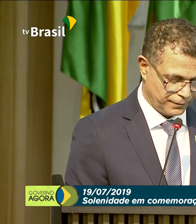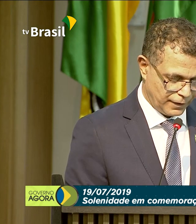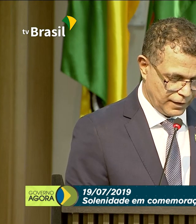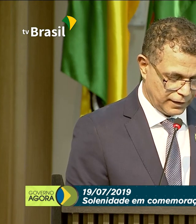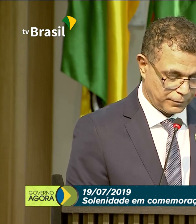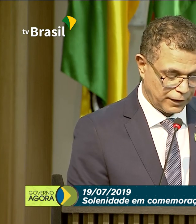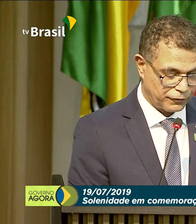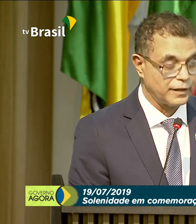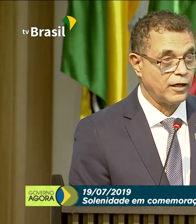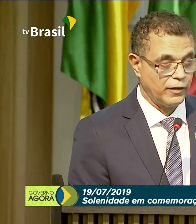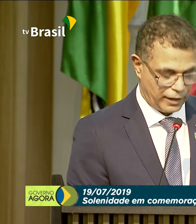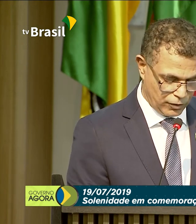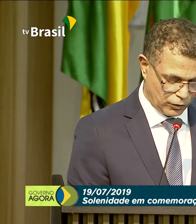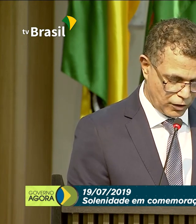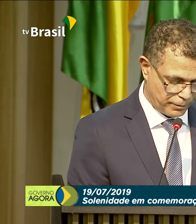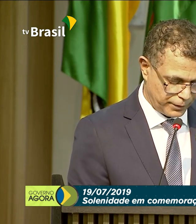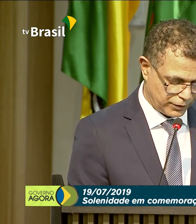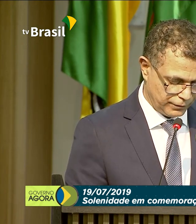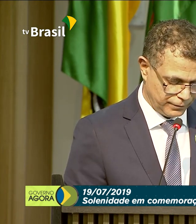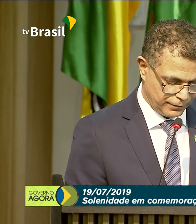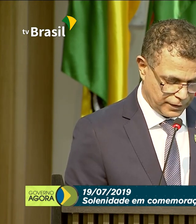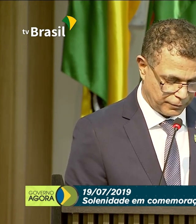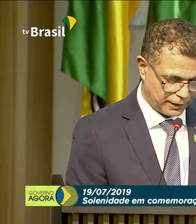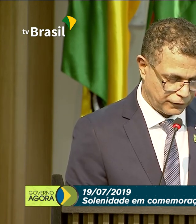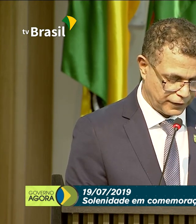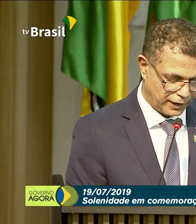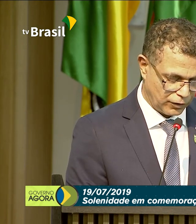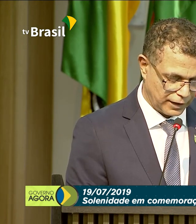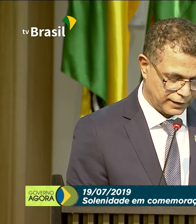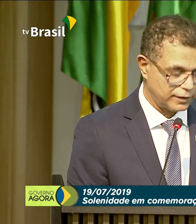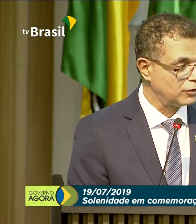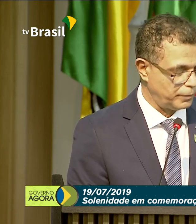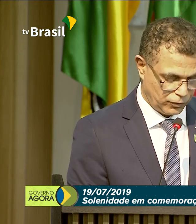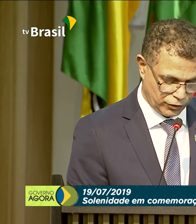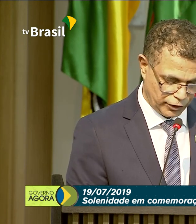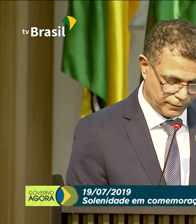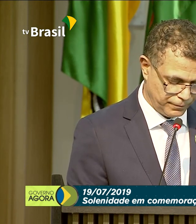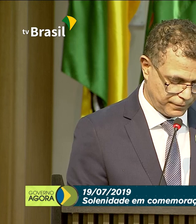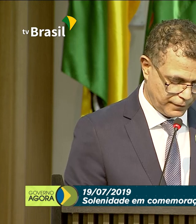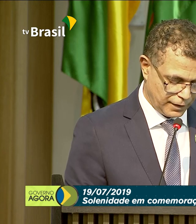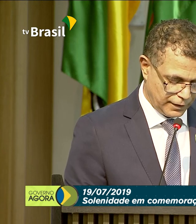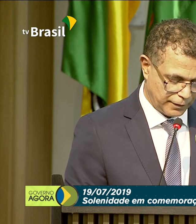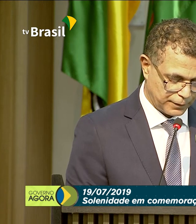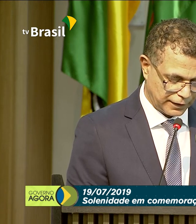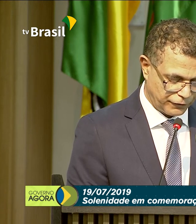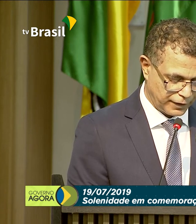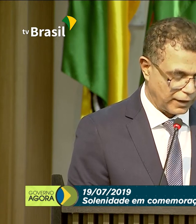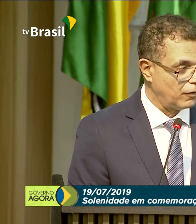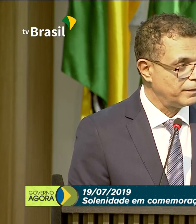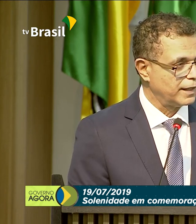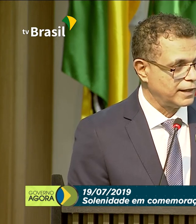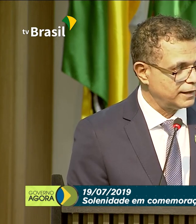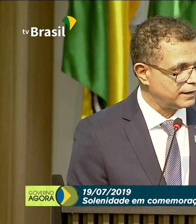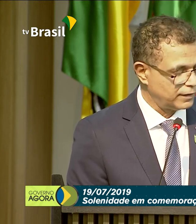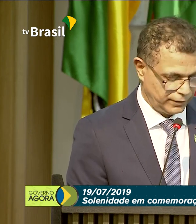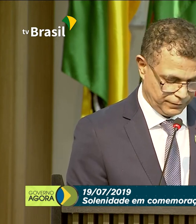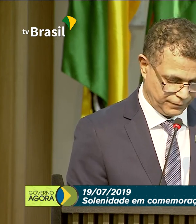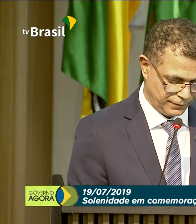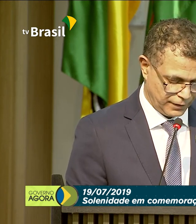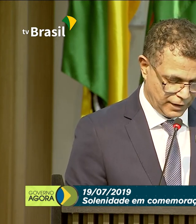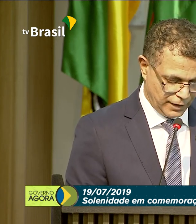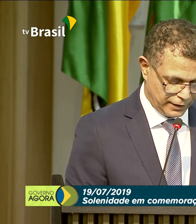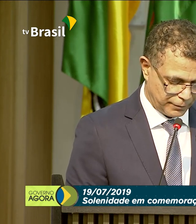federais, deputado federal Hélio Lopes, deputado federal Darcísio Perundi, deputada federal Bia